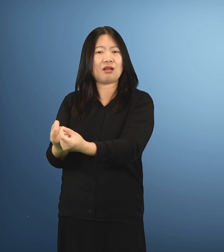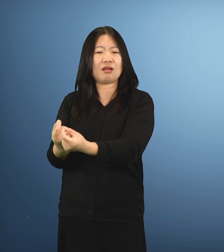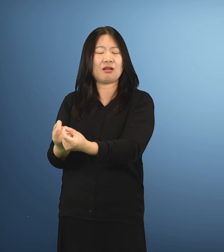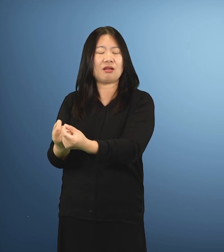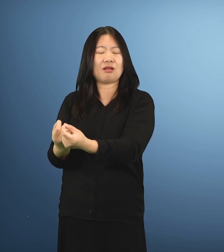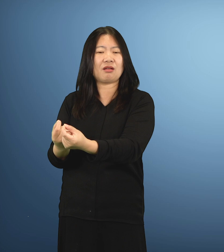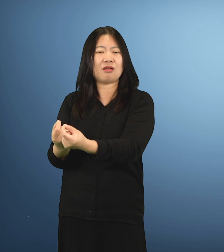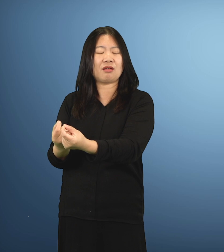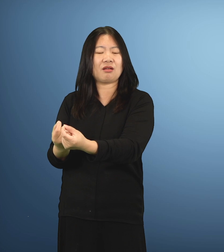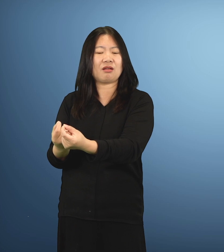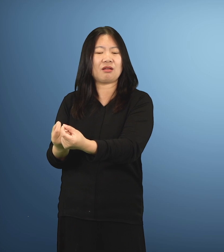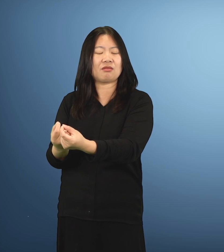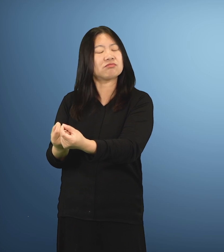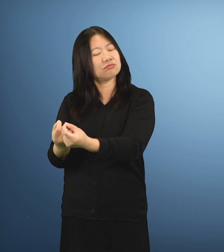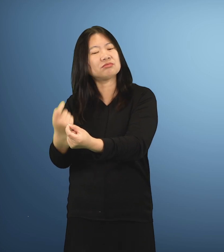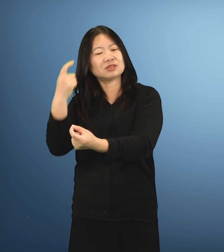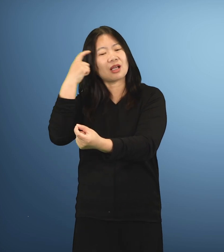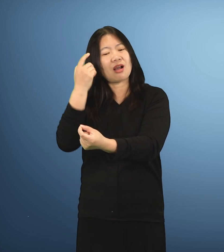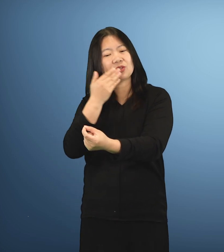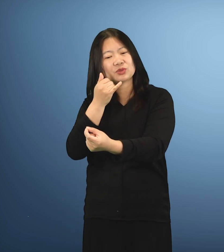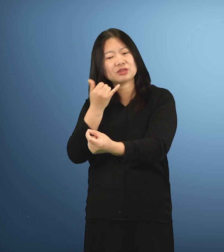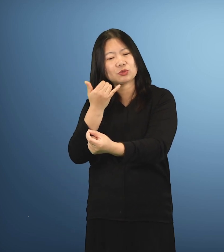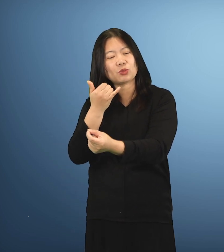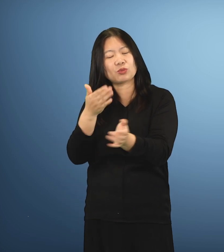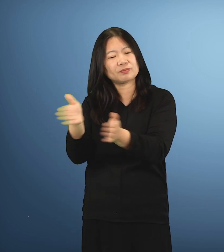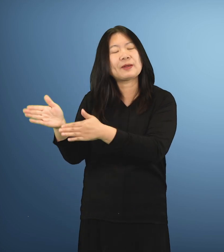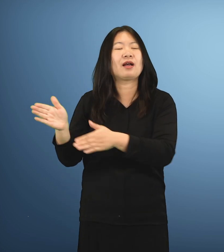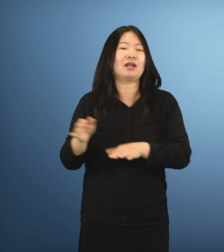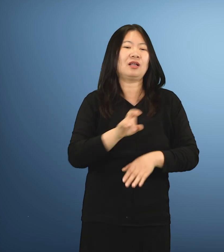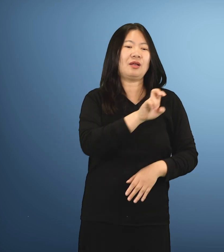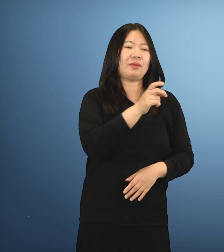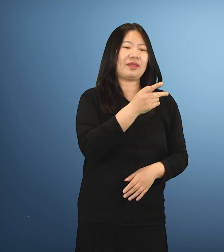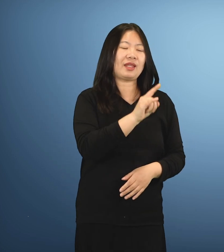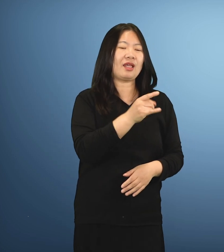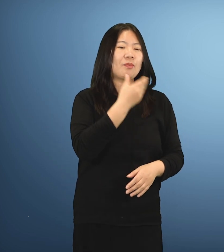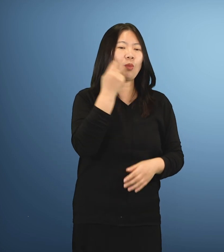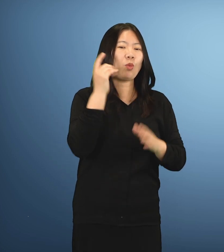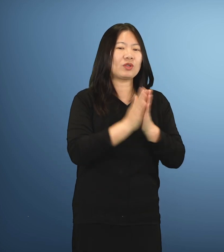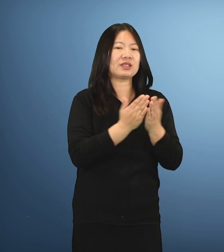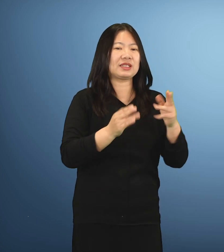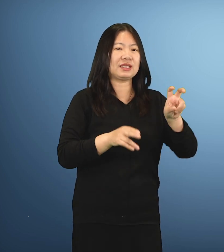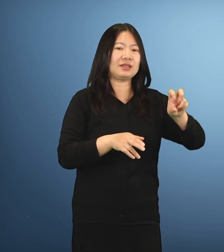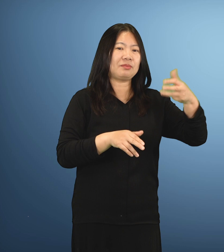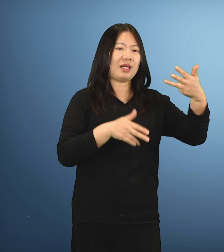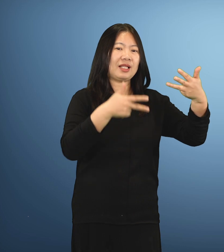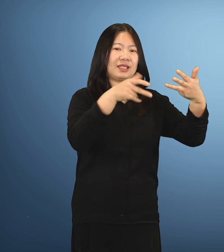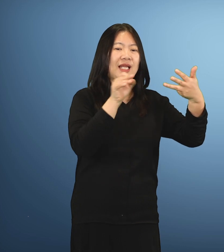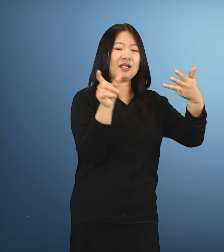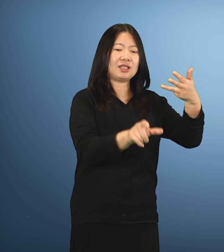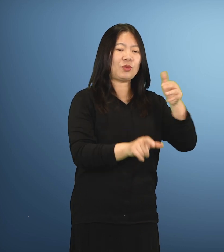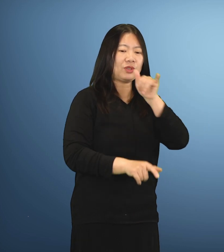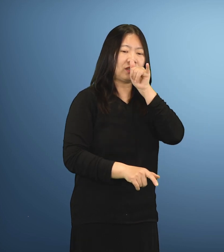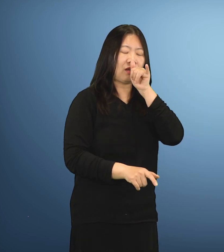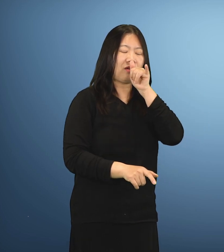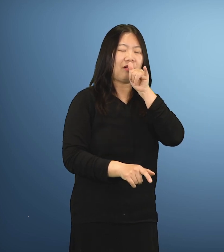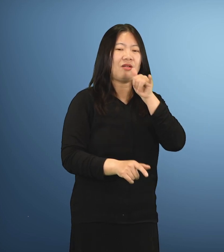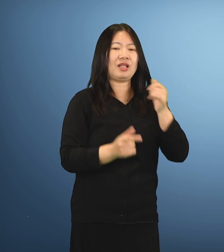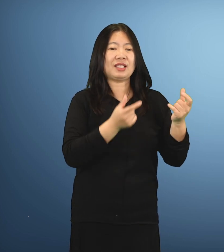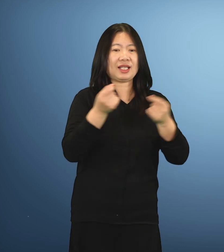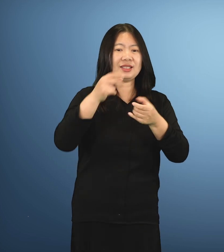분명히 또 다른 성경에는 그것도 마태의 기록인데 마태복음 28장에 이렇게 기록이 돼 있어요. 우리 한번